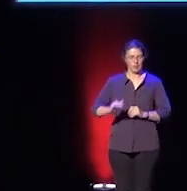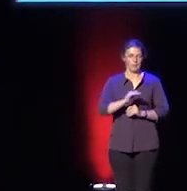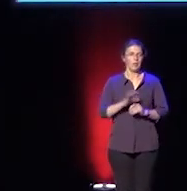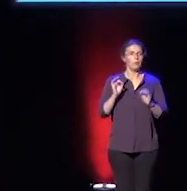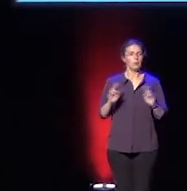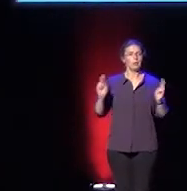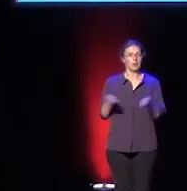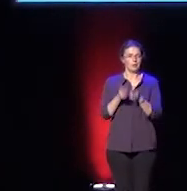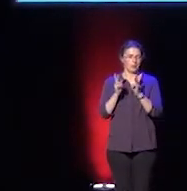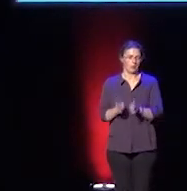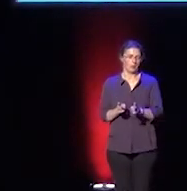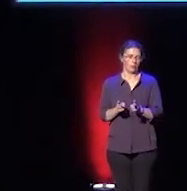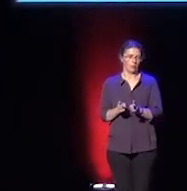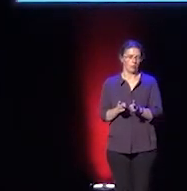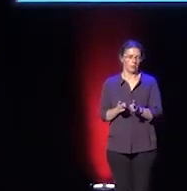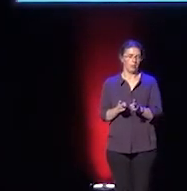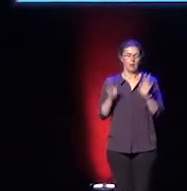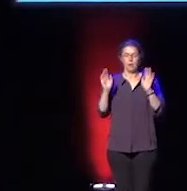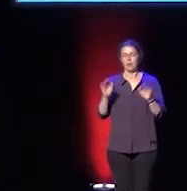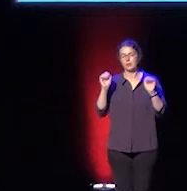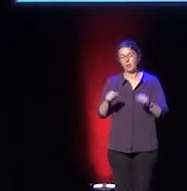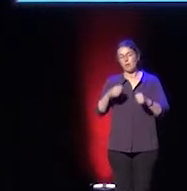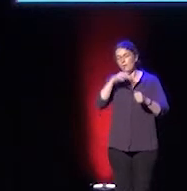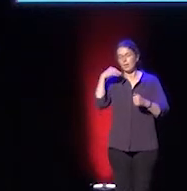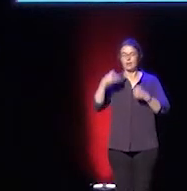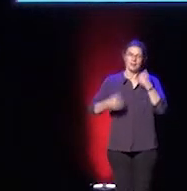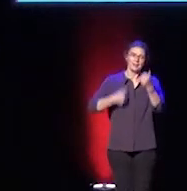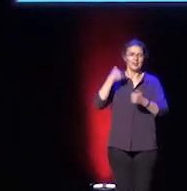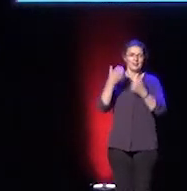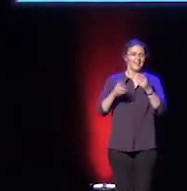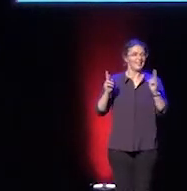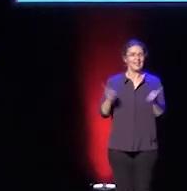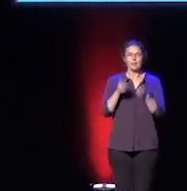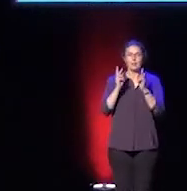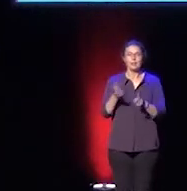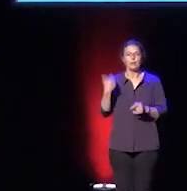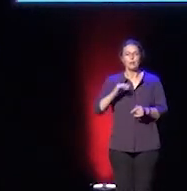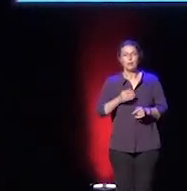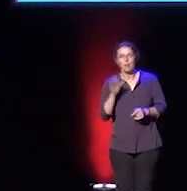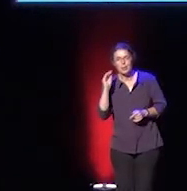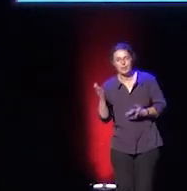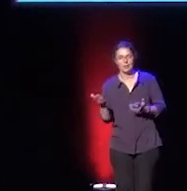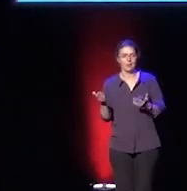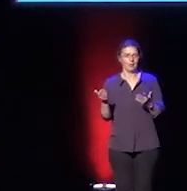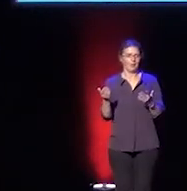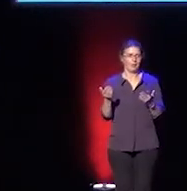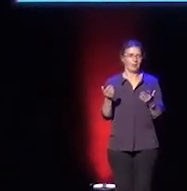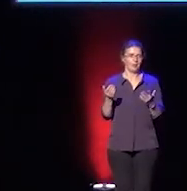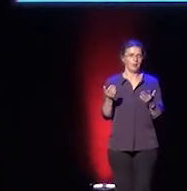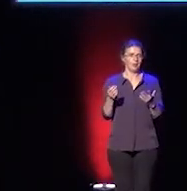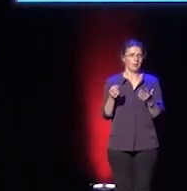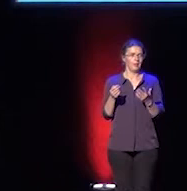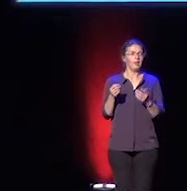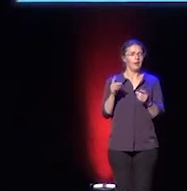für Gleichberechtigung. Da wäre noch viel zu sagen, Gleichberechtigung von Frauen und Männern angesichts der